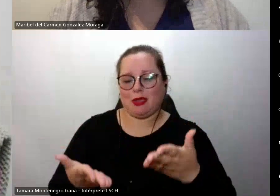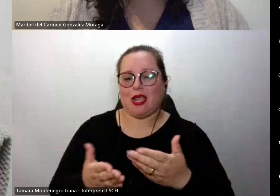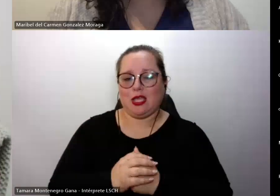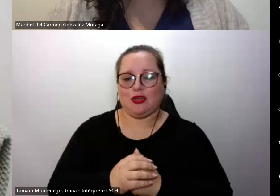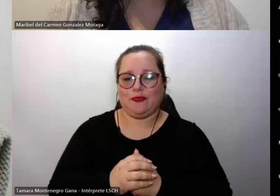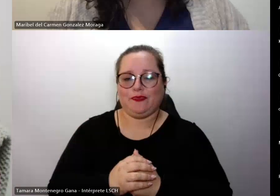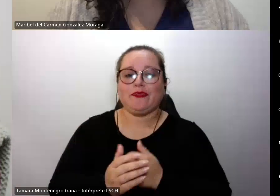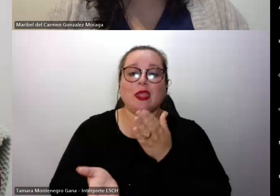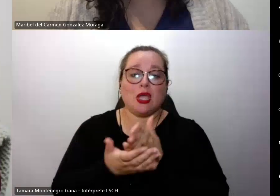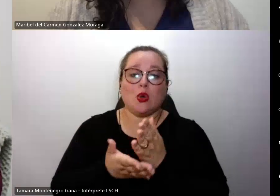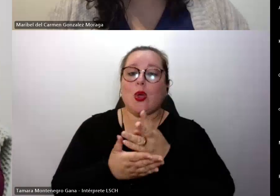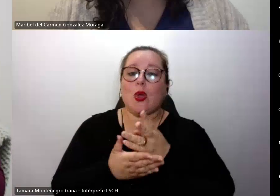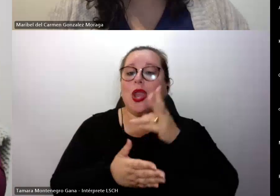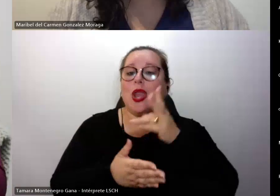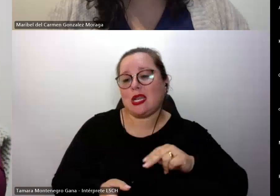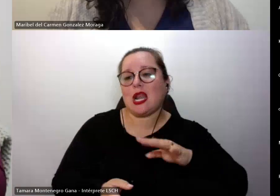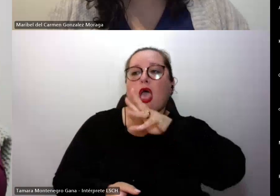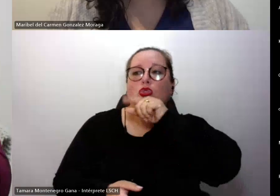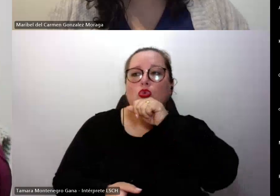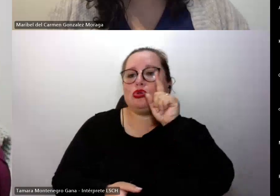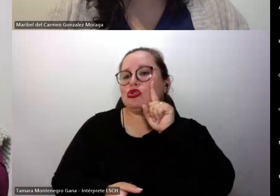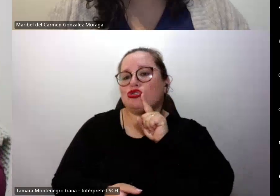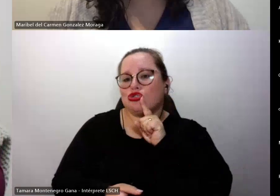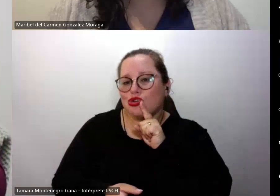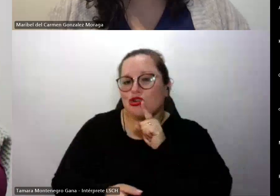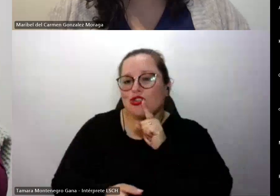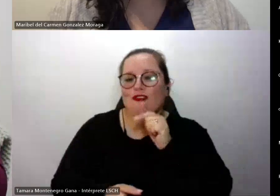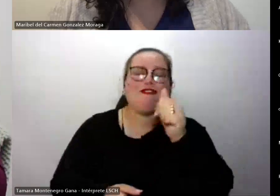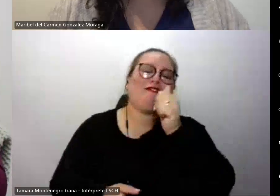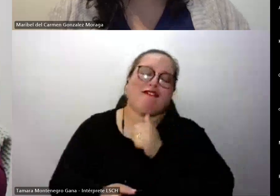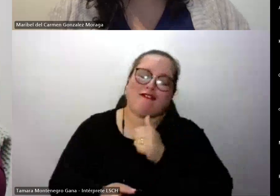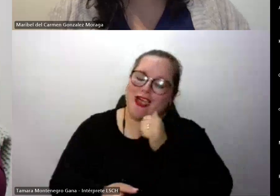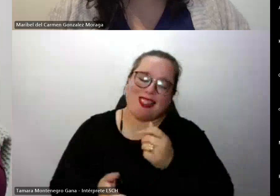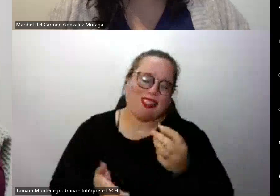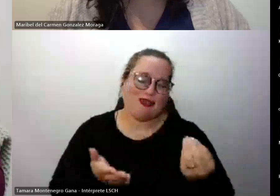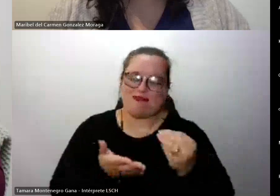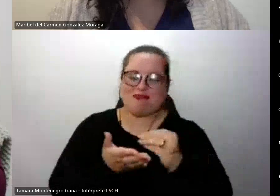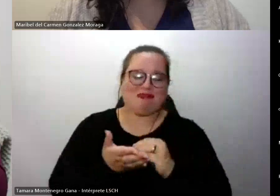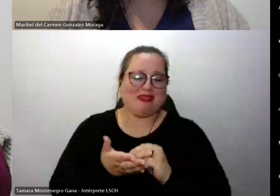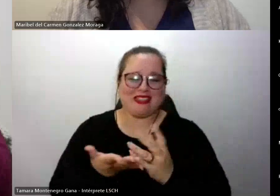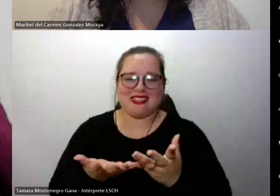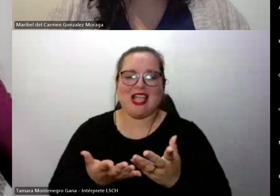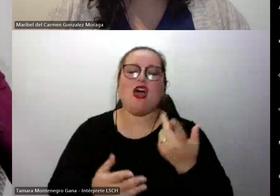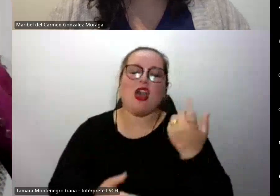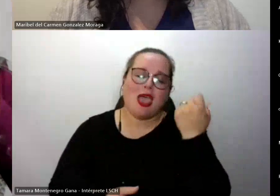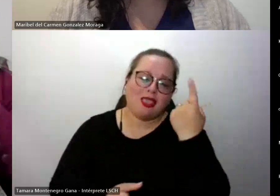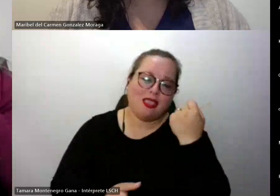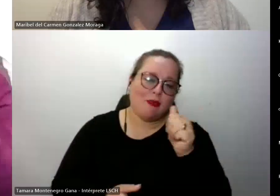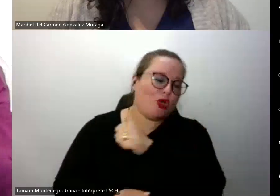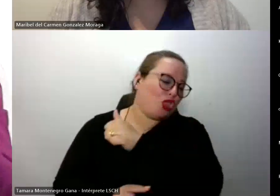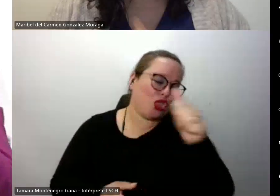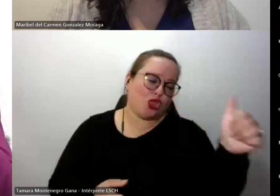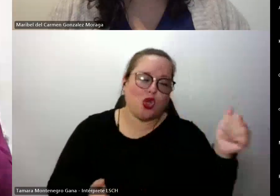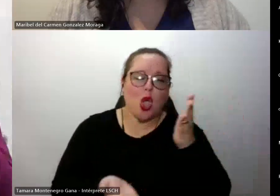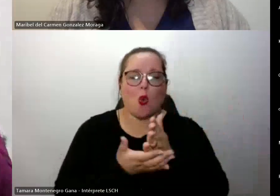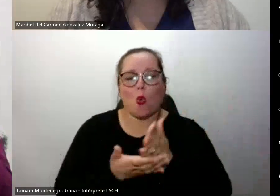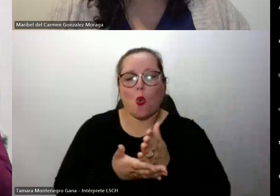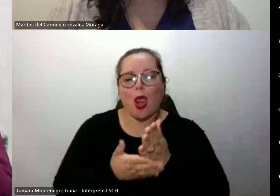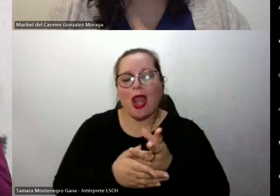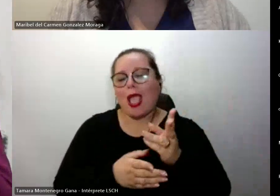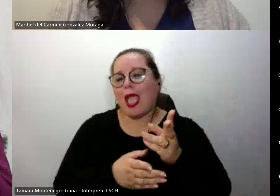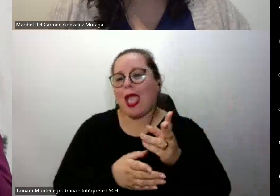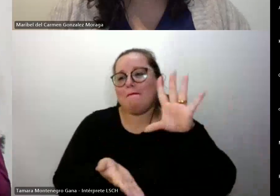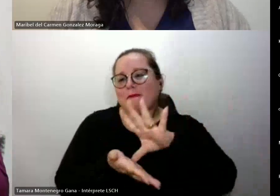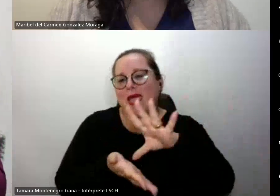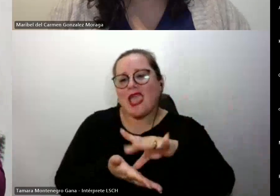escuelas sin adultos sordos queda cojo, ¿no es cierto? Ahora, es comprensible que todas las escuelas en el país no van a poder contar